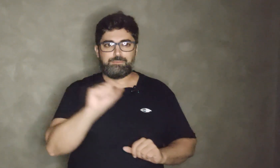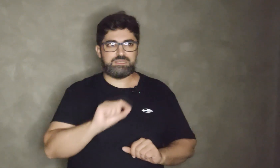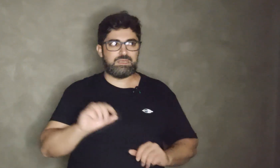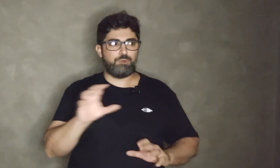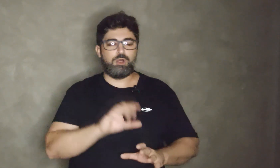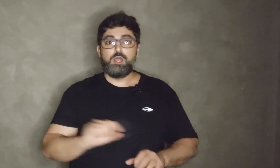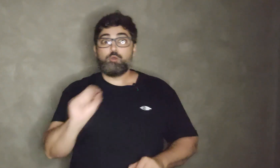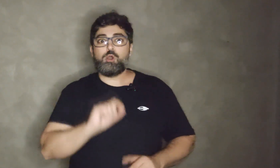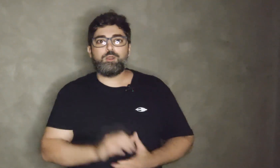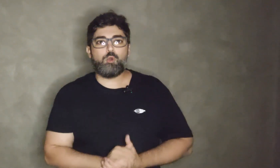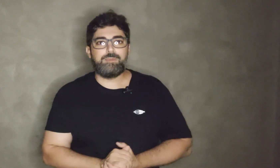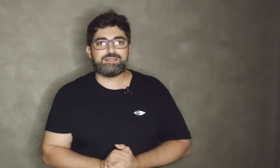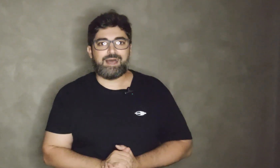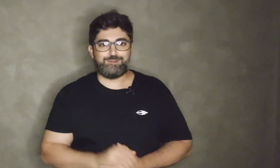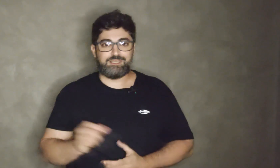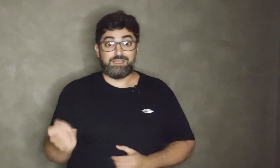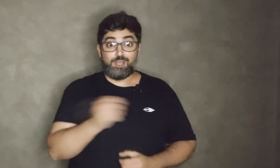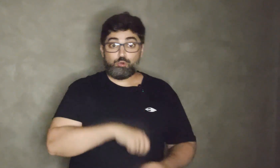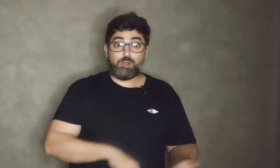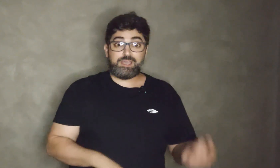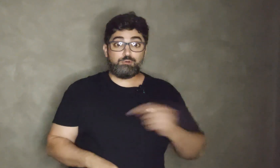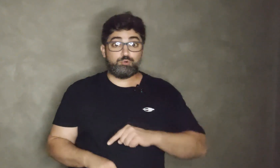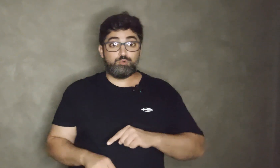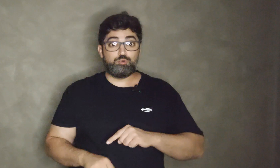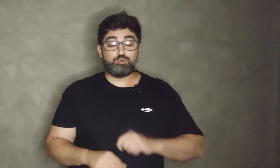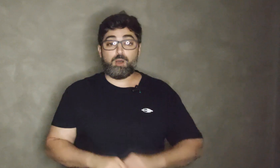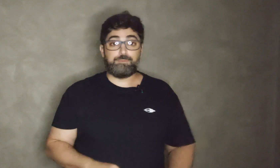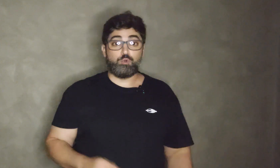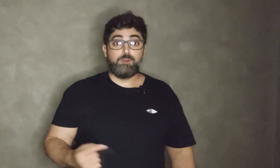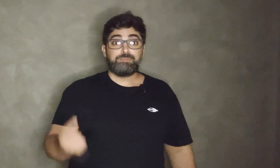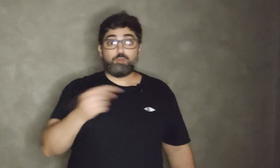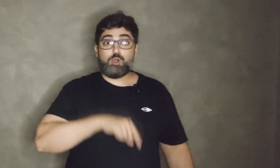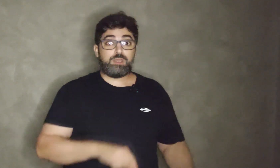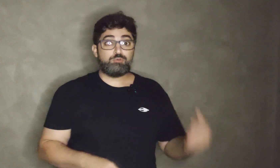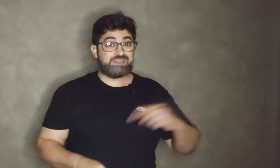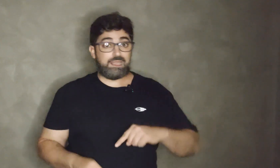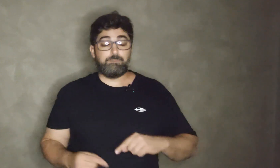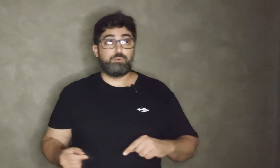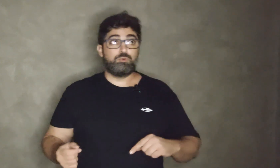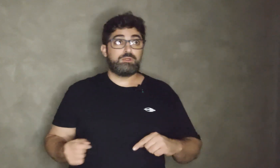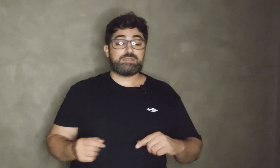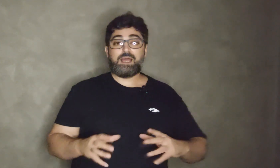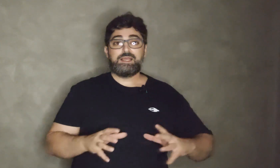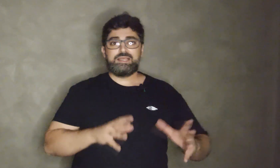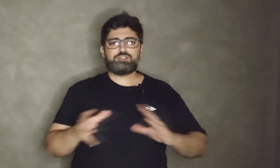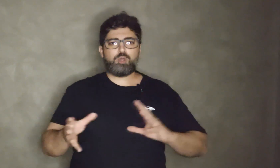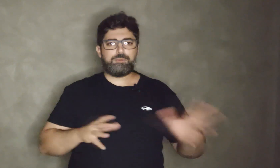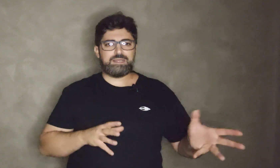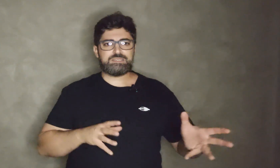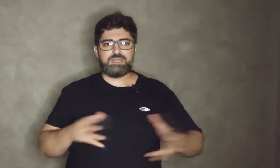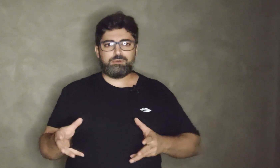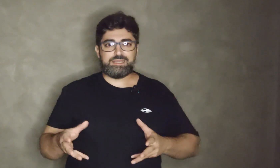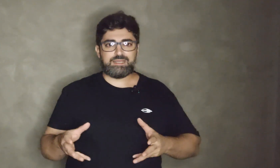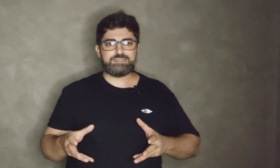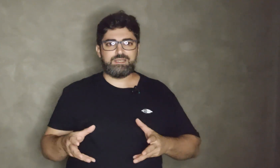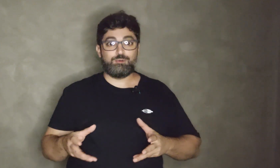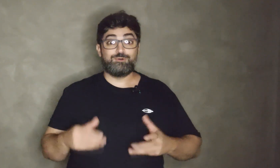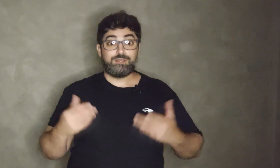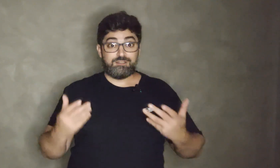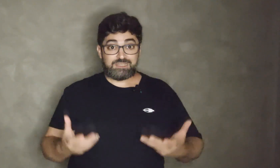por exemplo, ó, qual que é o comentário aqui? Qual que é o tópico? Qual que é o tempo? Tá? Esse tópico é ação, é negação?